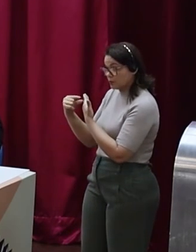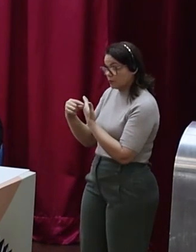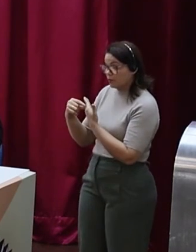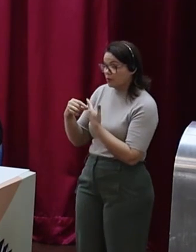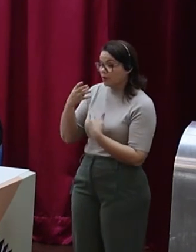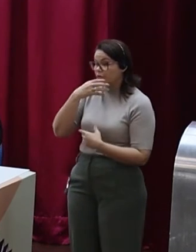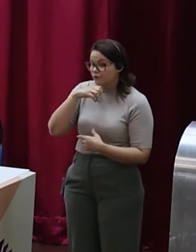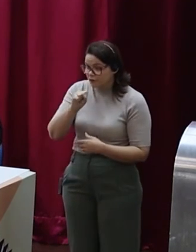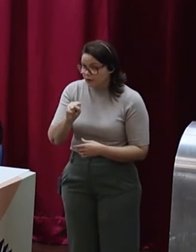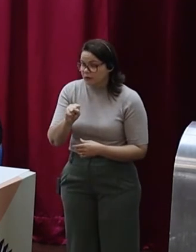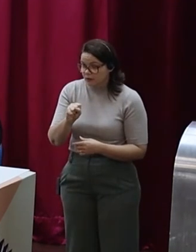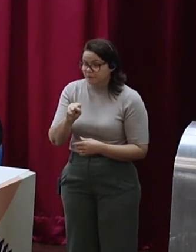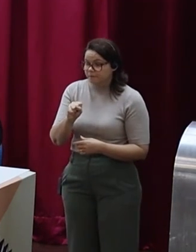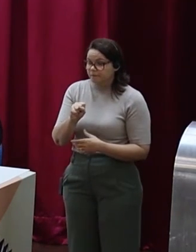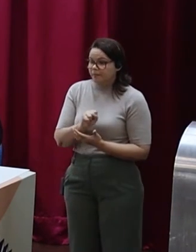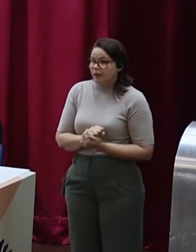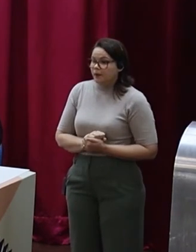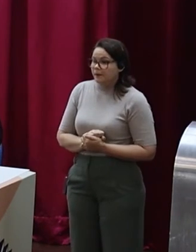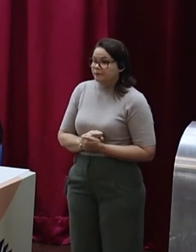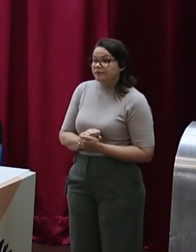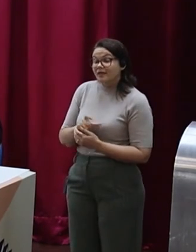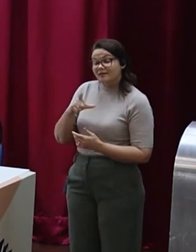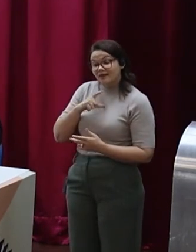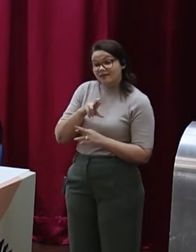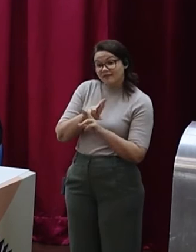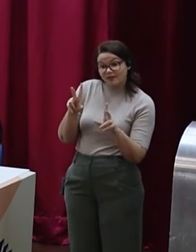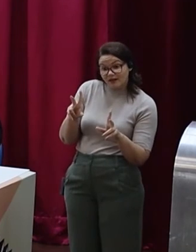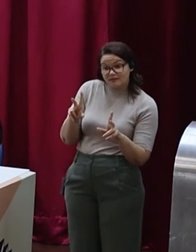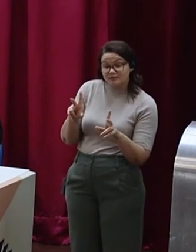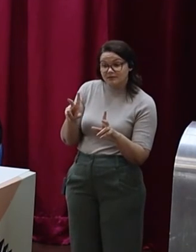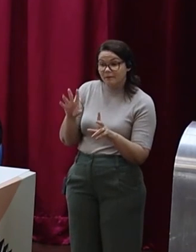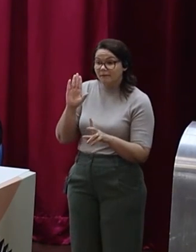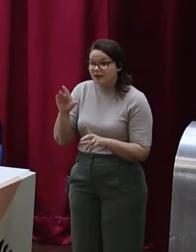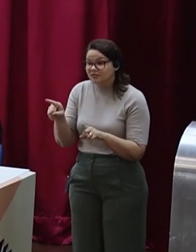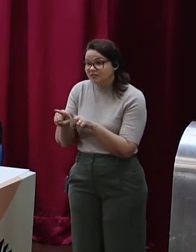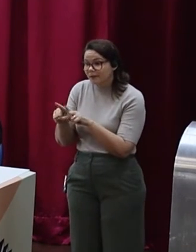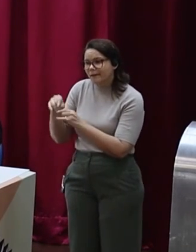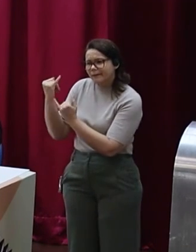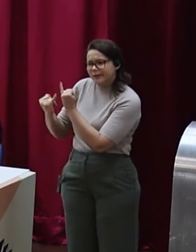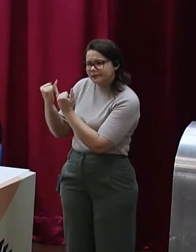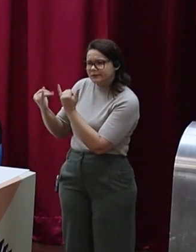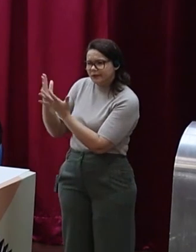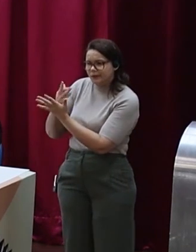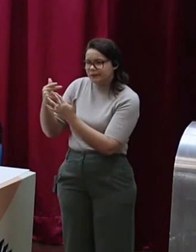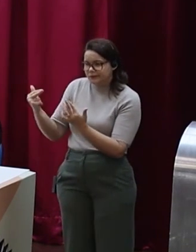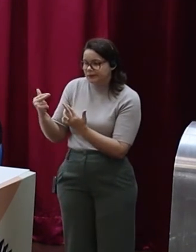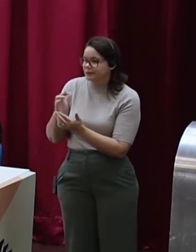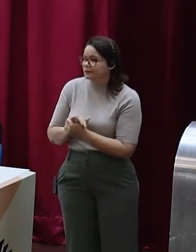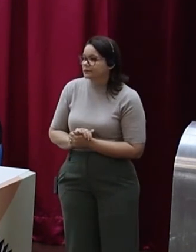Paulo Freire, eu acho que tem diferenças, mas tem também muitas coincidências, né? Eu acho que, para falar